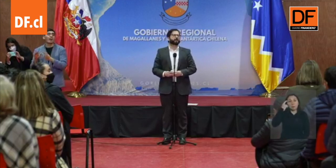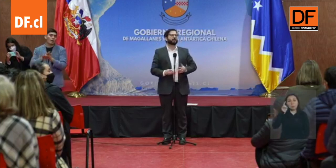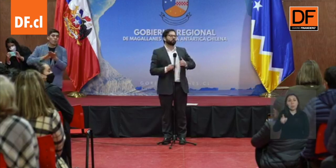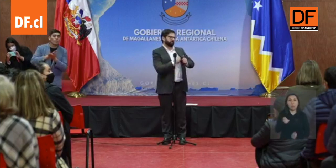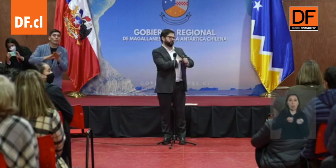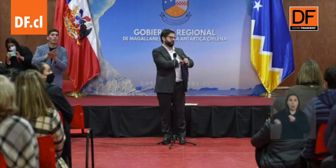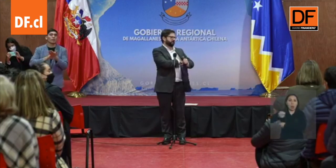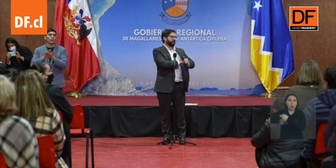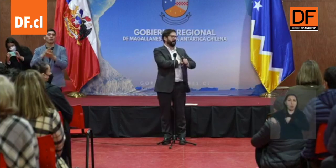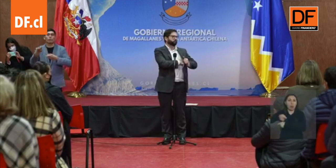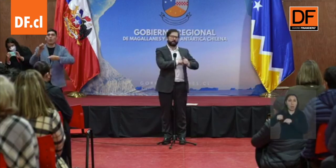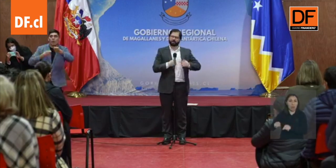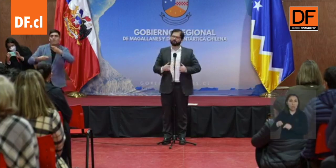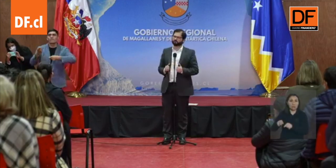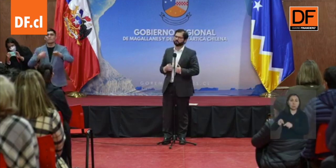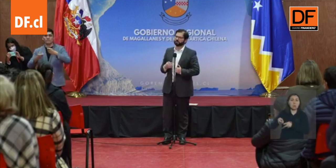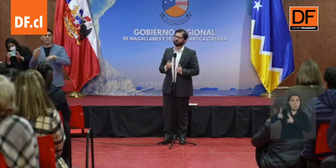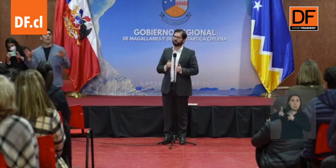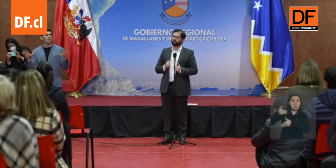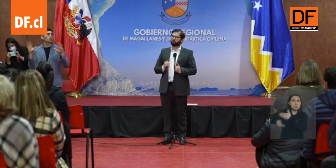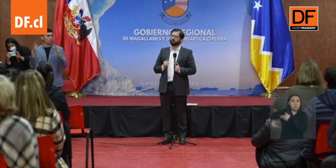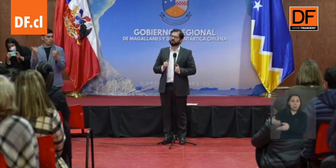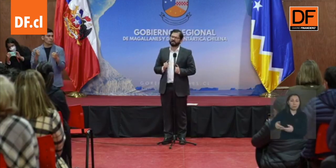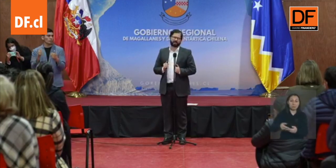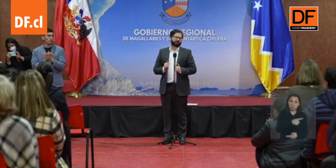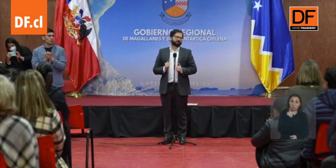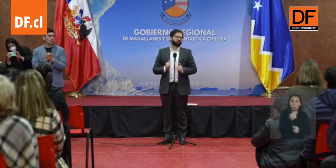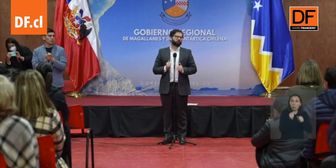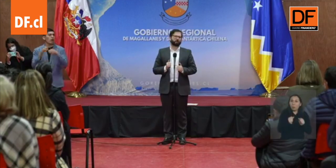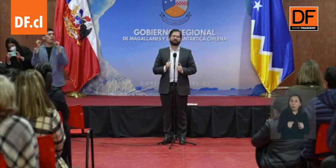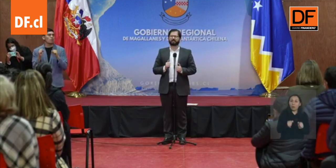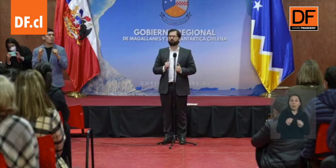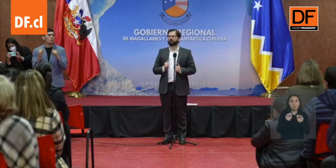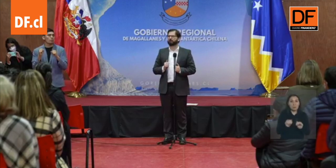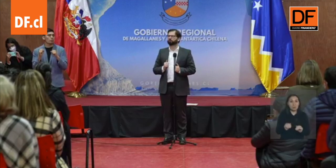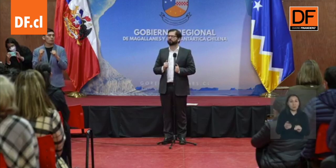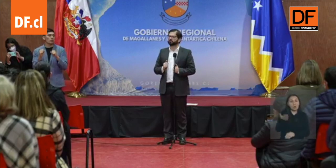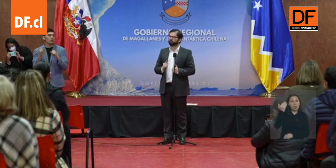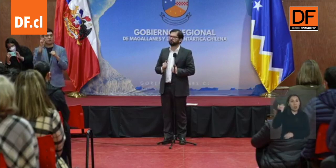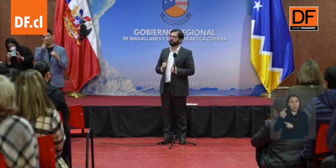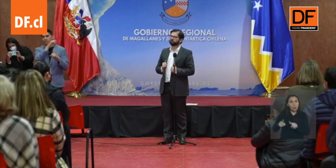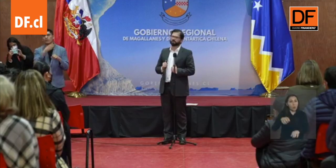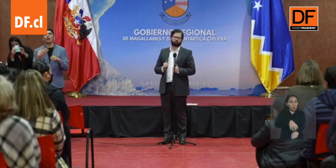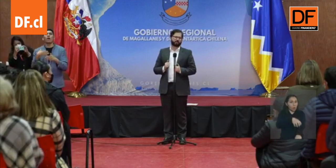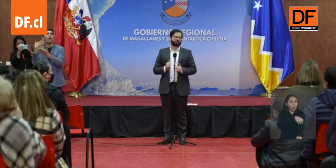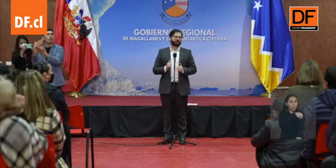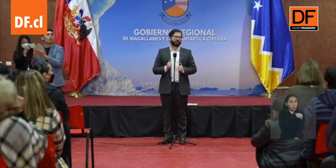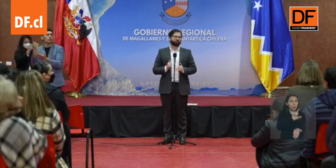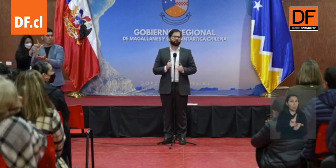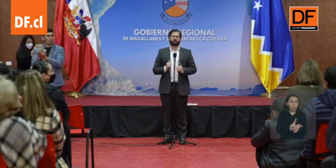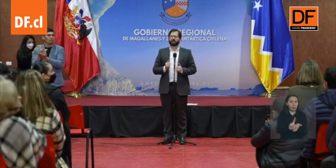al mercado actuar, nos puede pasar como le ha pasado a otros territorios, a otras